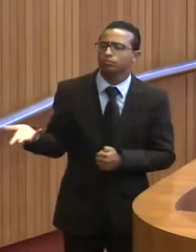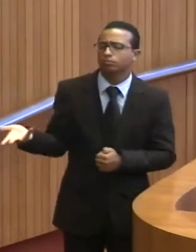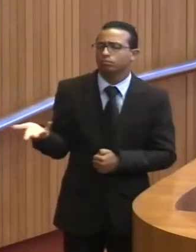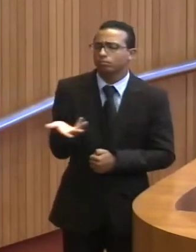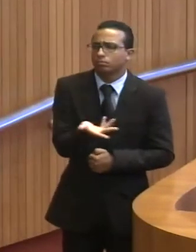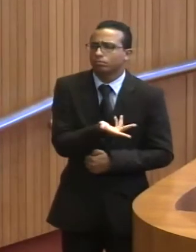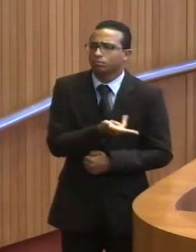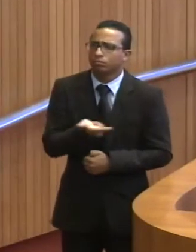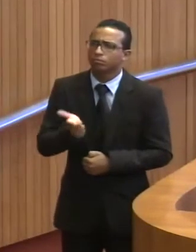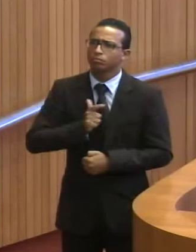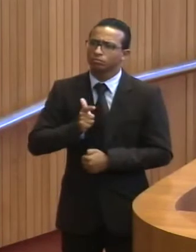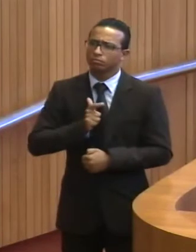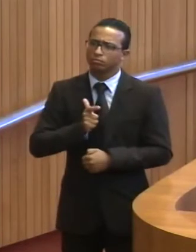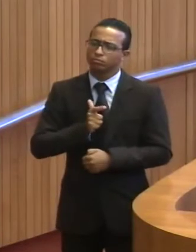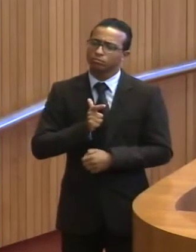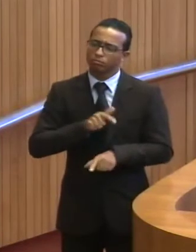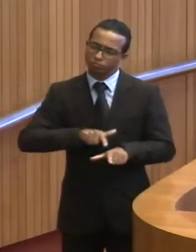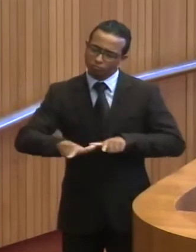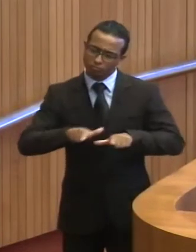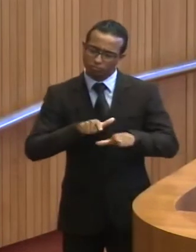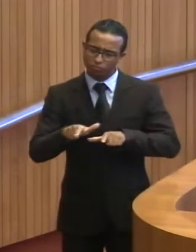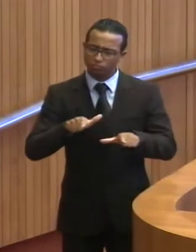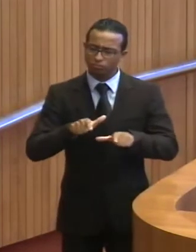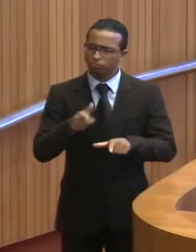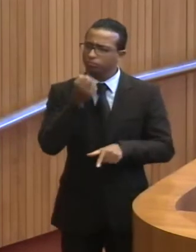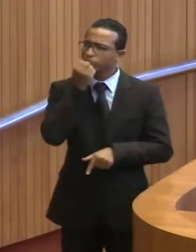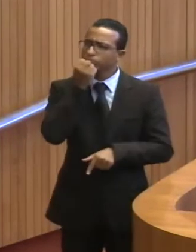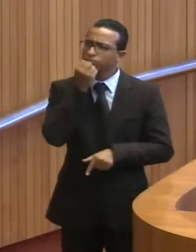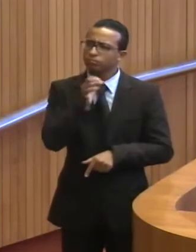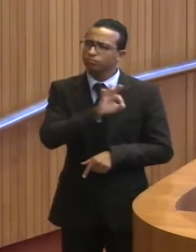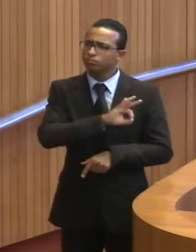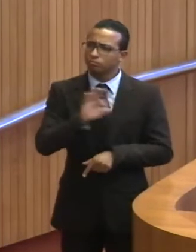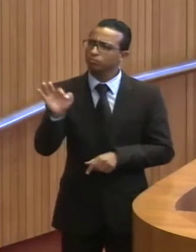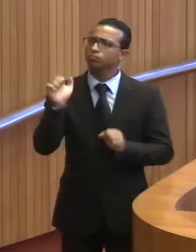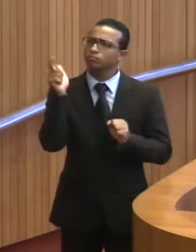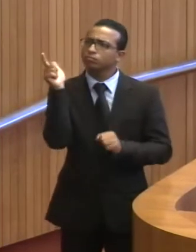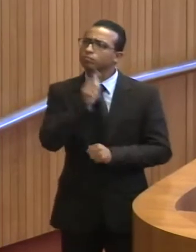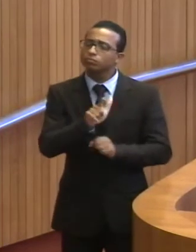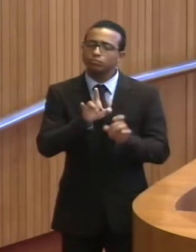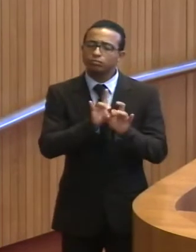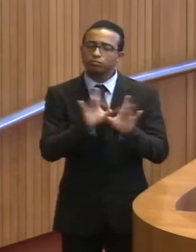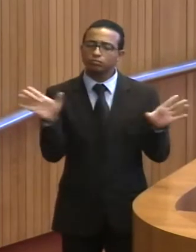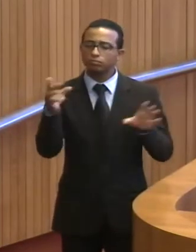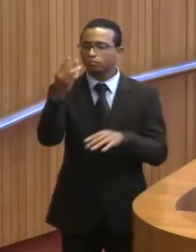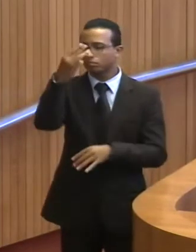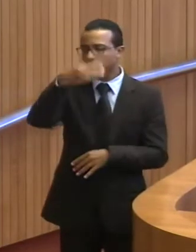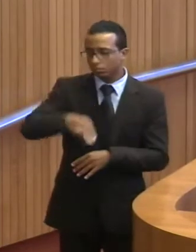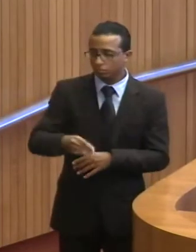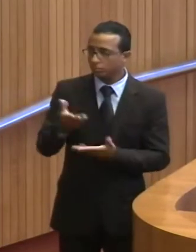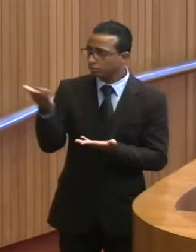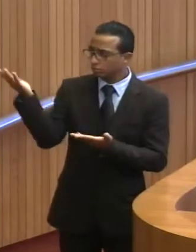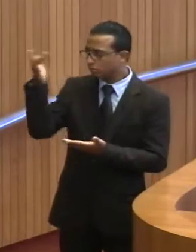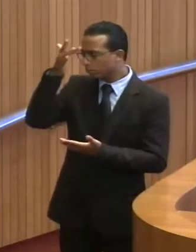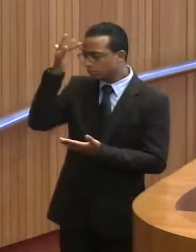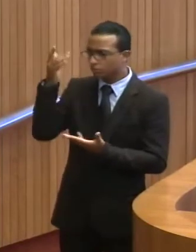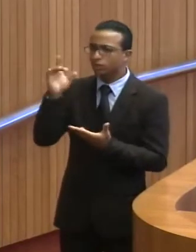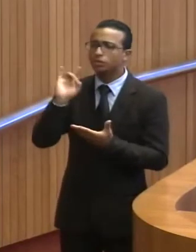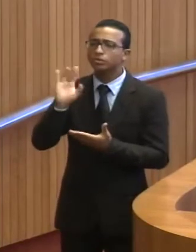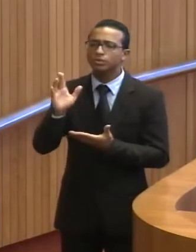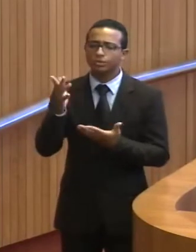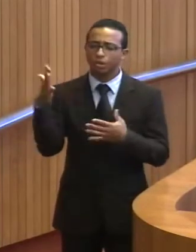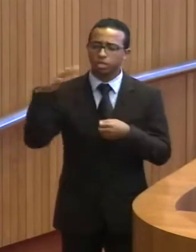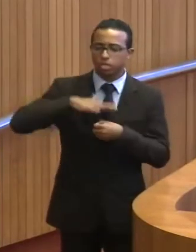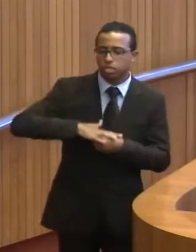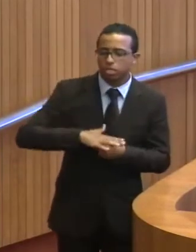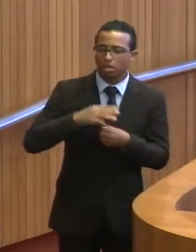brilhante e que dá uma grande contribuição para que nós possamos libertar o Maranhão dessa gente que só faz empobrecer esse povo